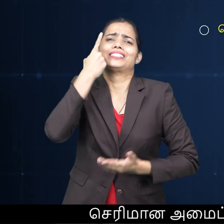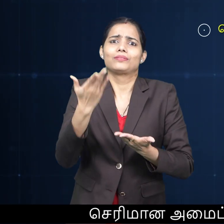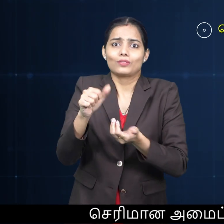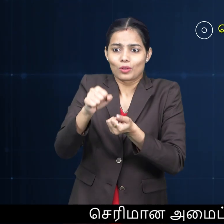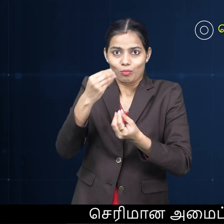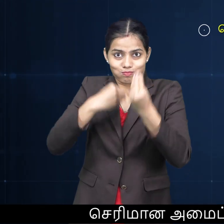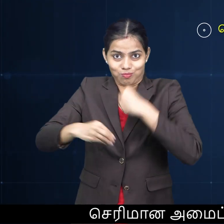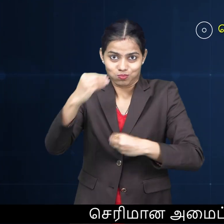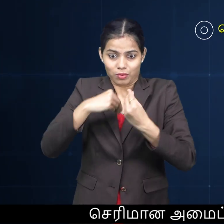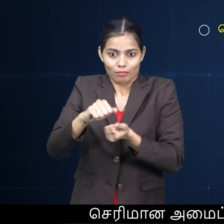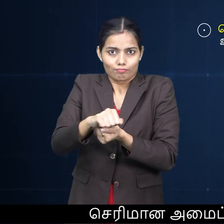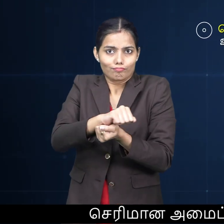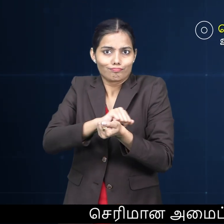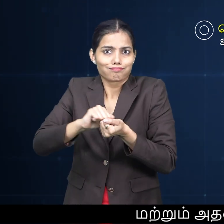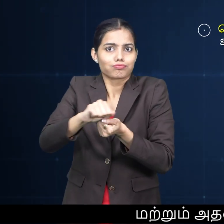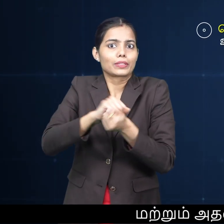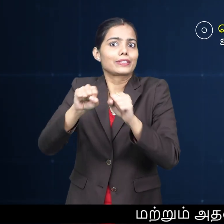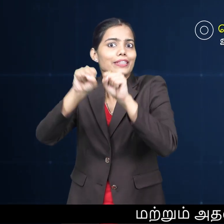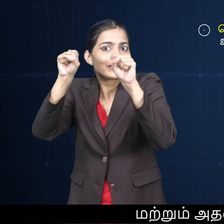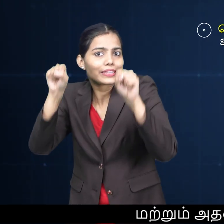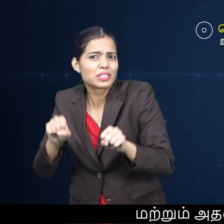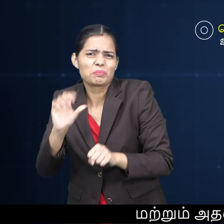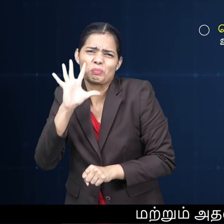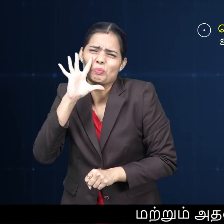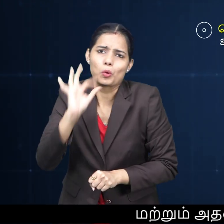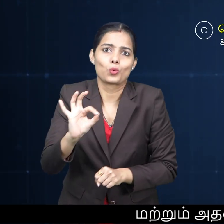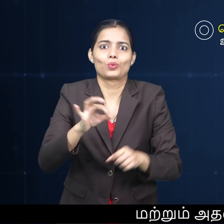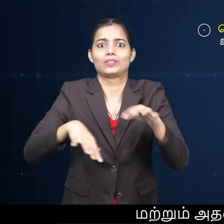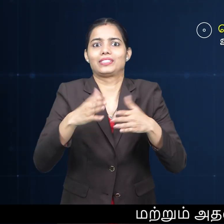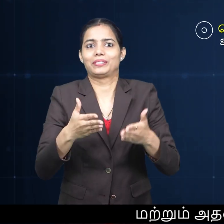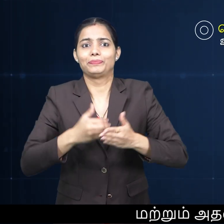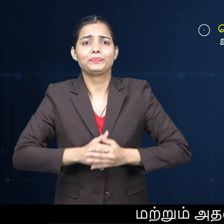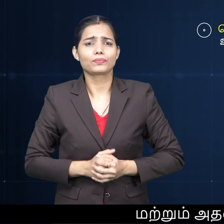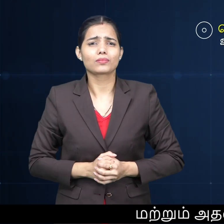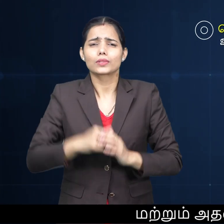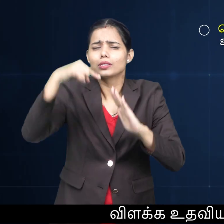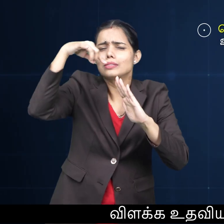செரிமான அமைப்பு மற்றும் அதன் முக்கிய உறுப்புகளை புரிந்து கொள்ள முடியும்.